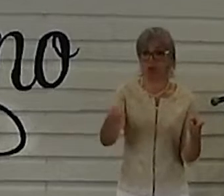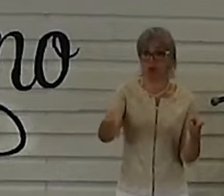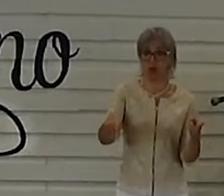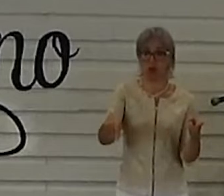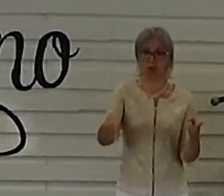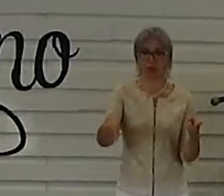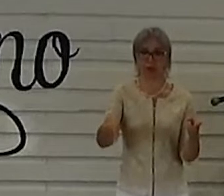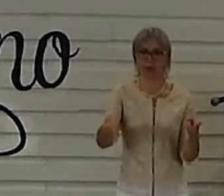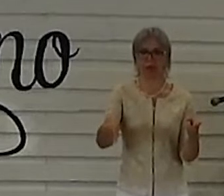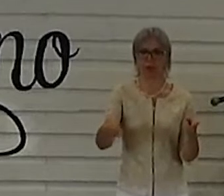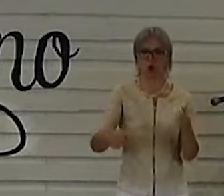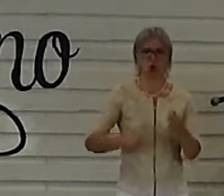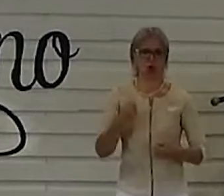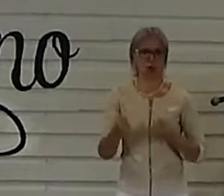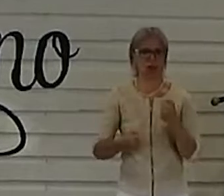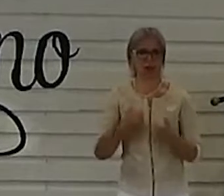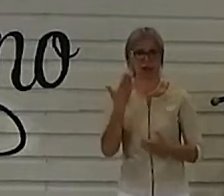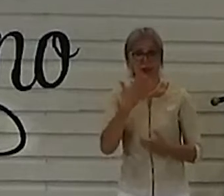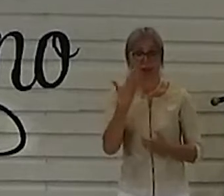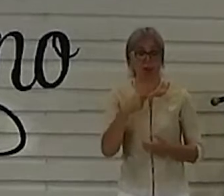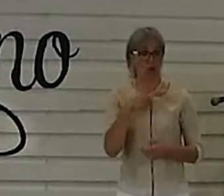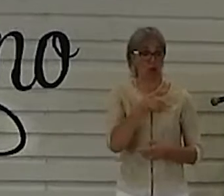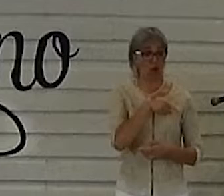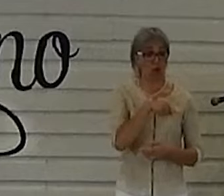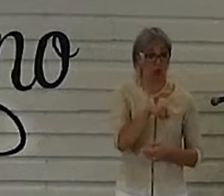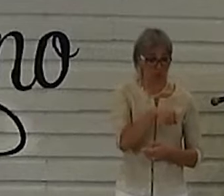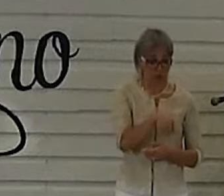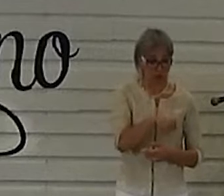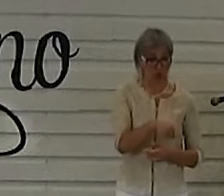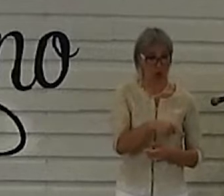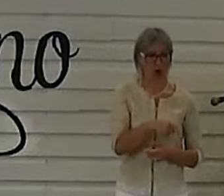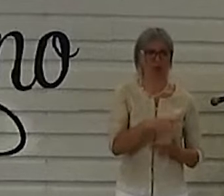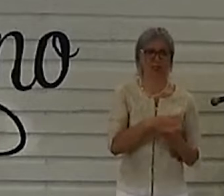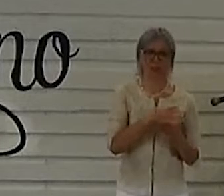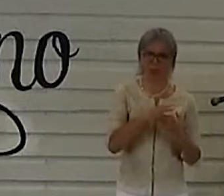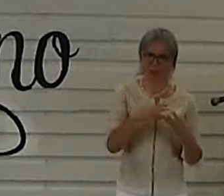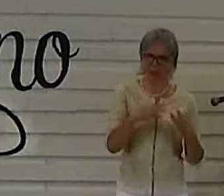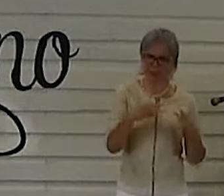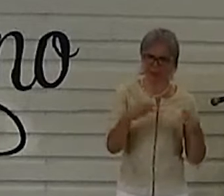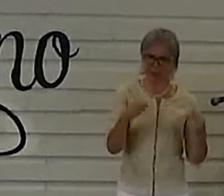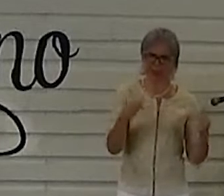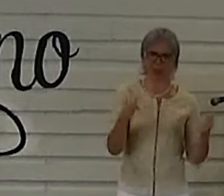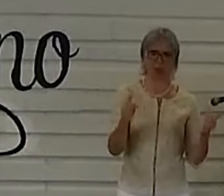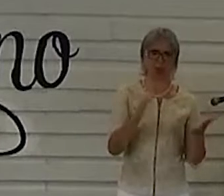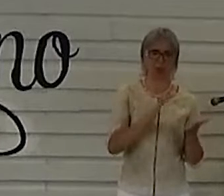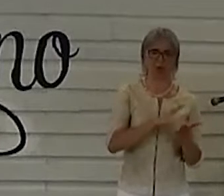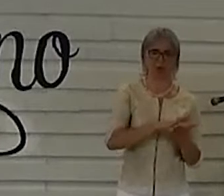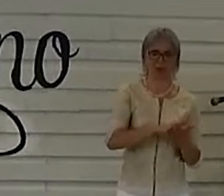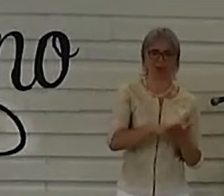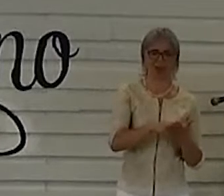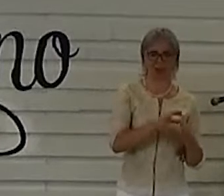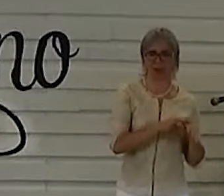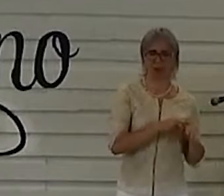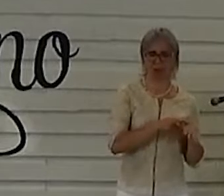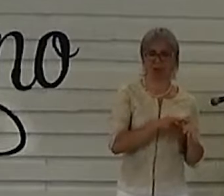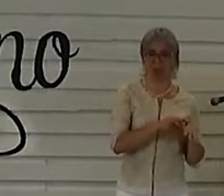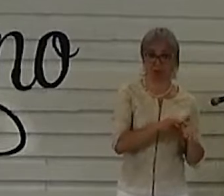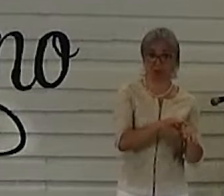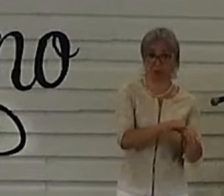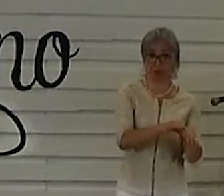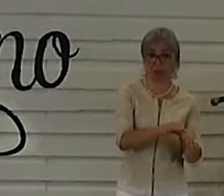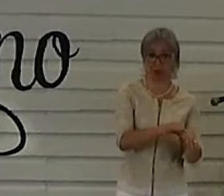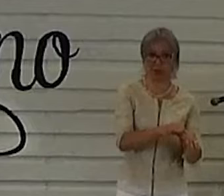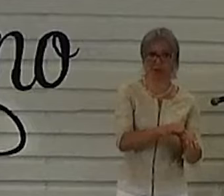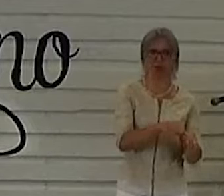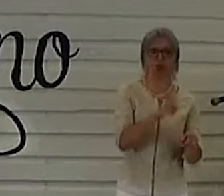voi che siete guidati dallo Spirito dovete aiutarlo con dolcezza e umiltà a ritornare sulla strada giusta,